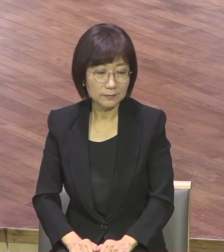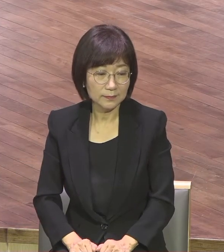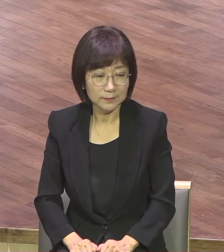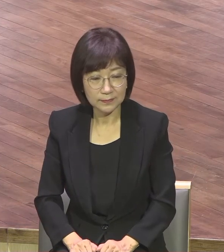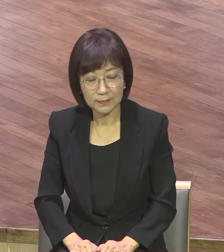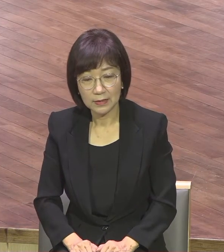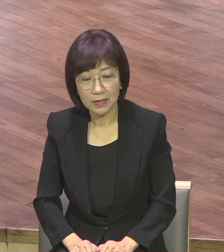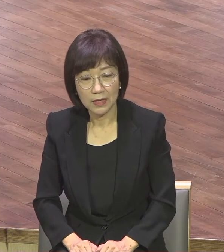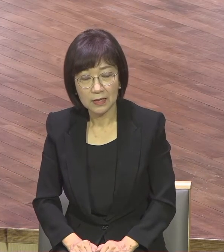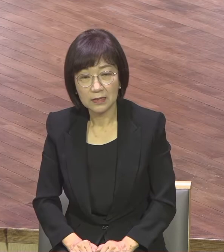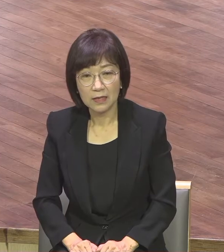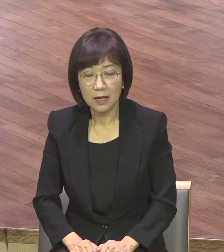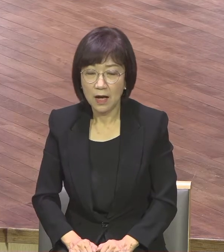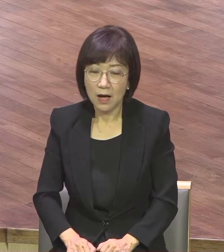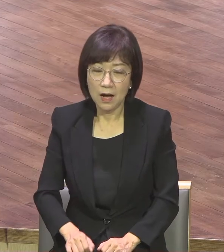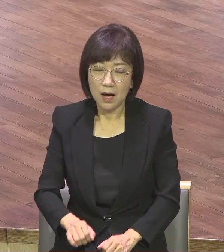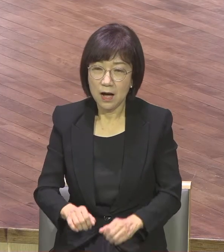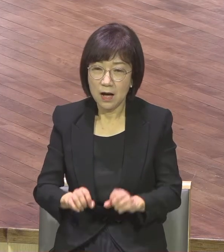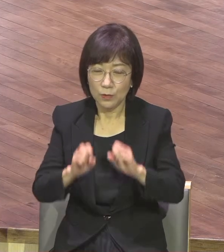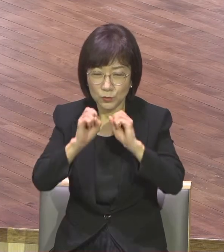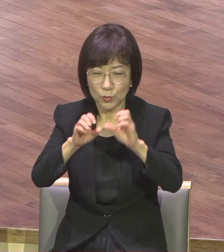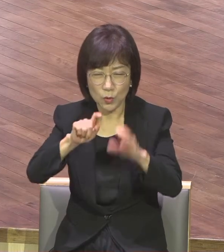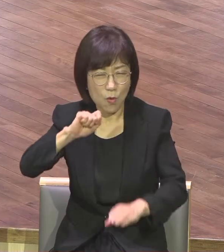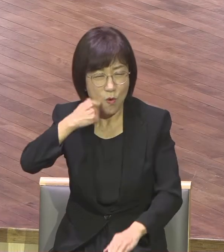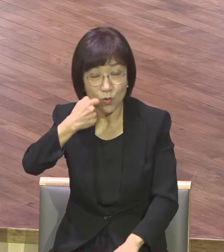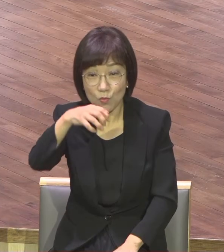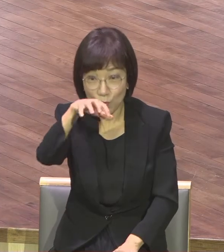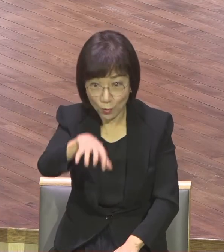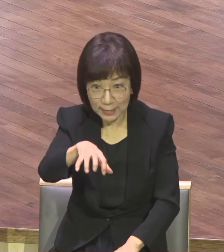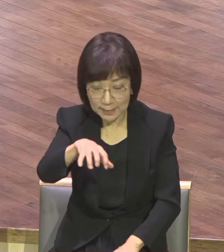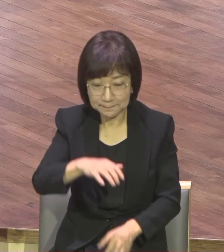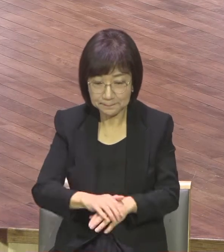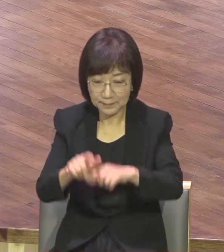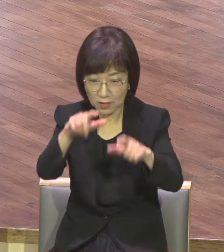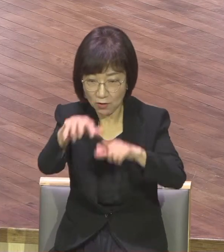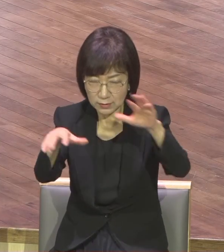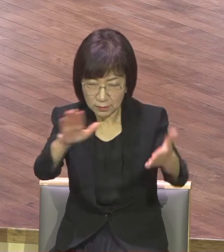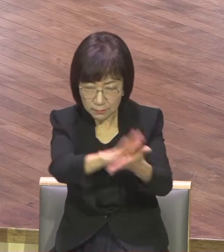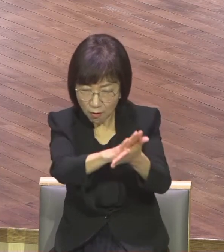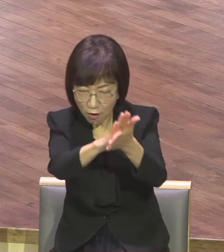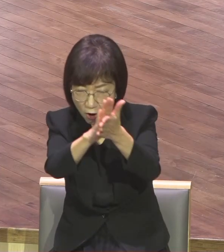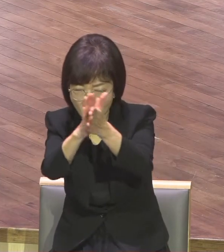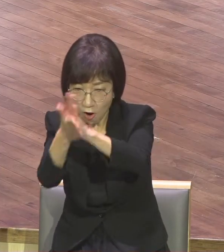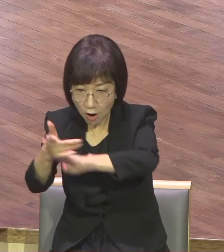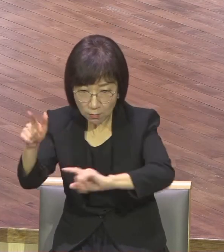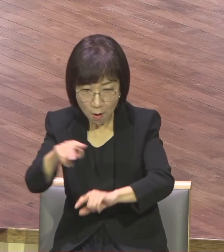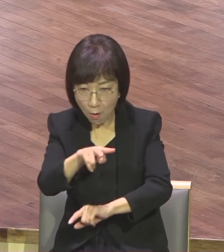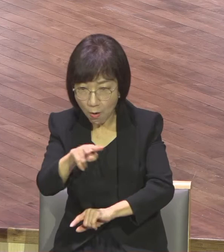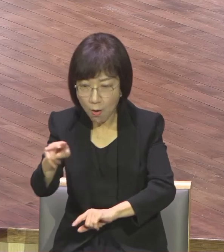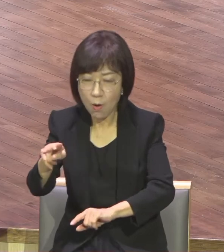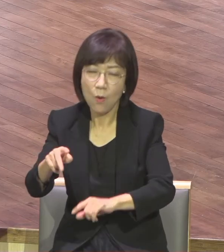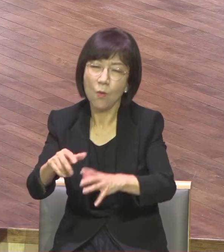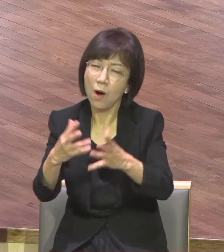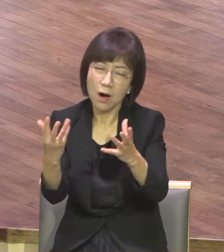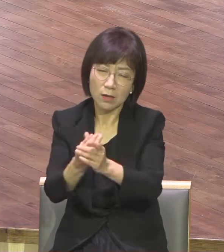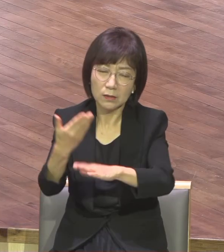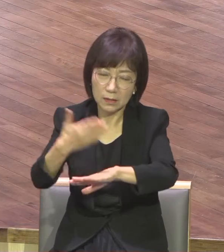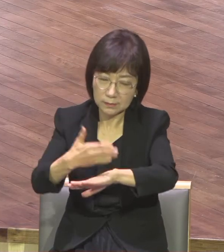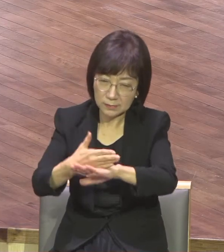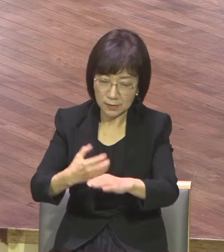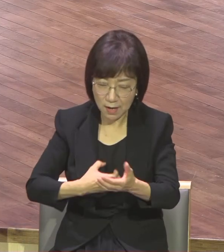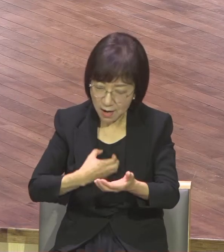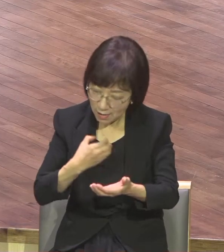이 복음에 불모지었던 현장에서 태국의 이 현장에 일어난 변화를 보면서 참으로 모두 다 감사 감격하는